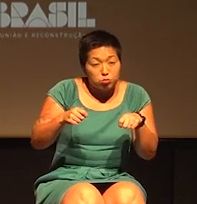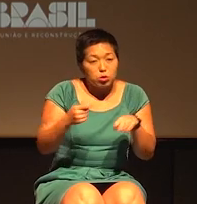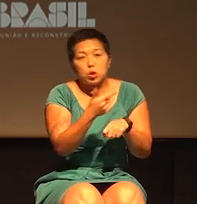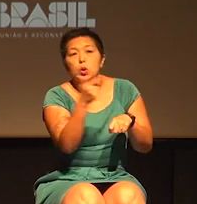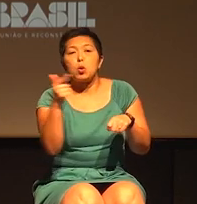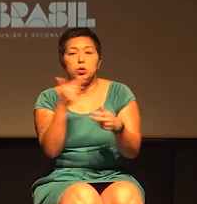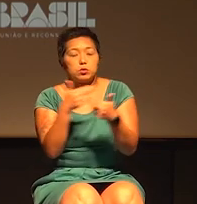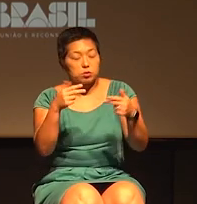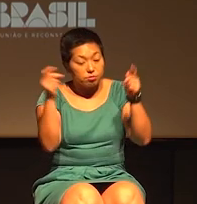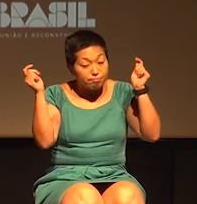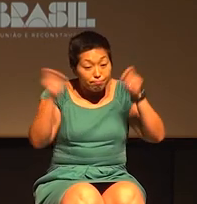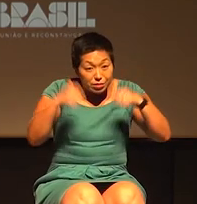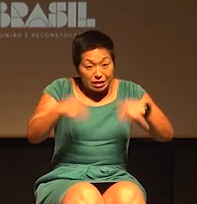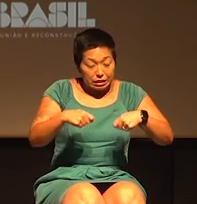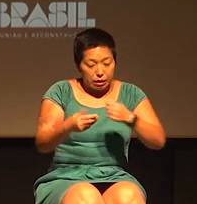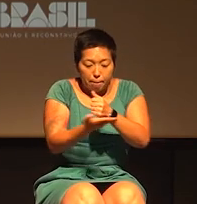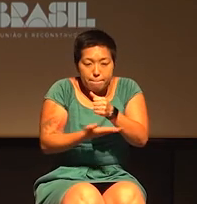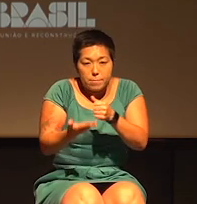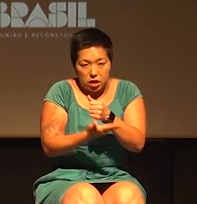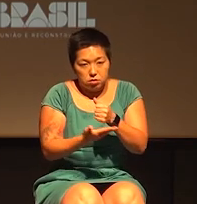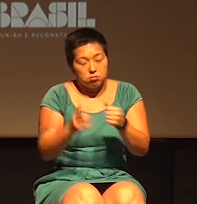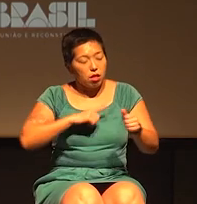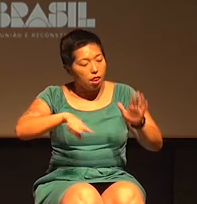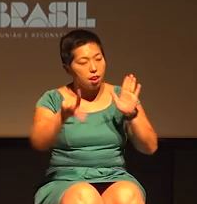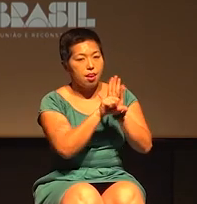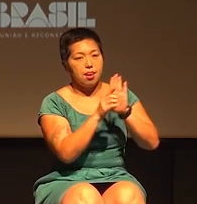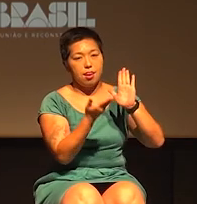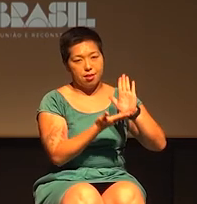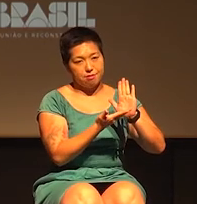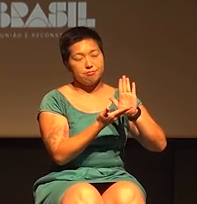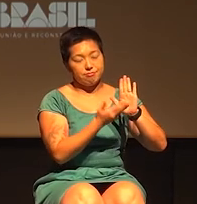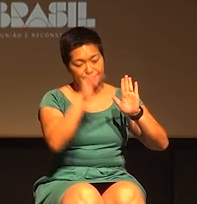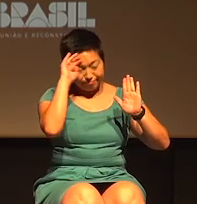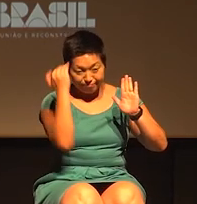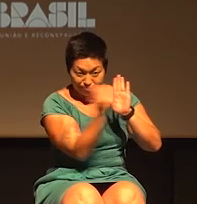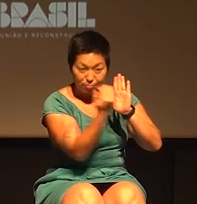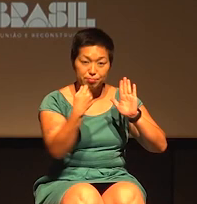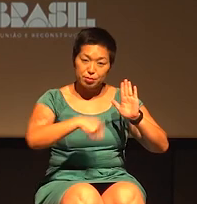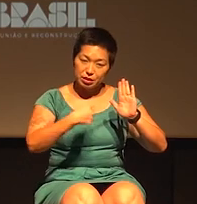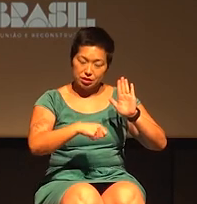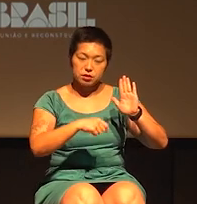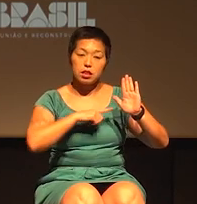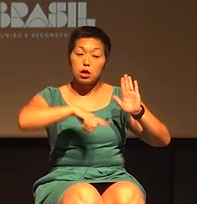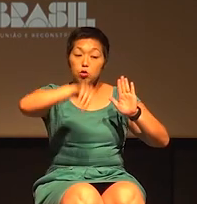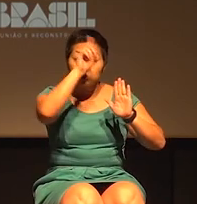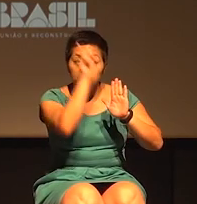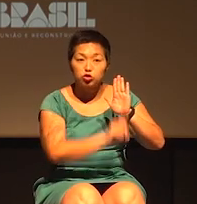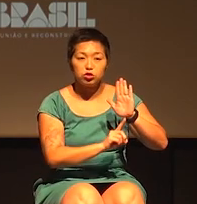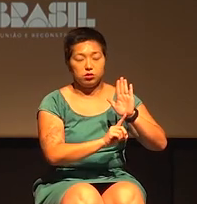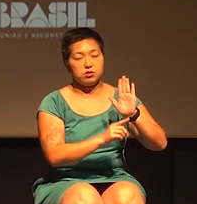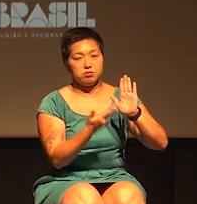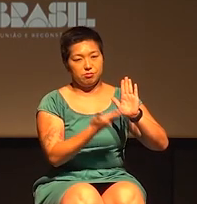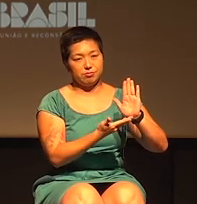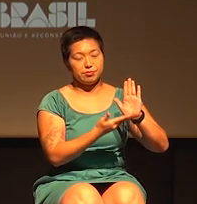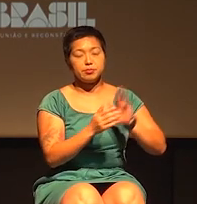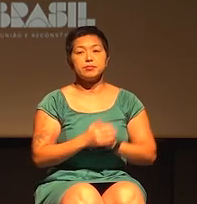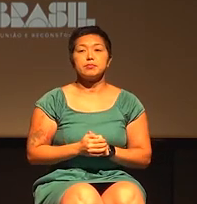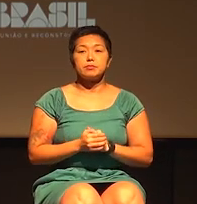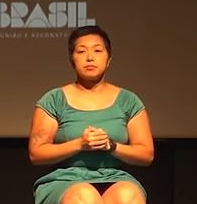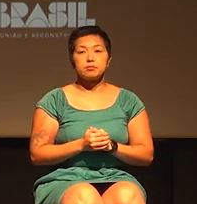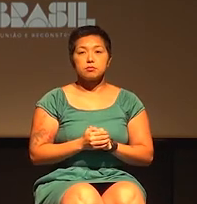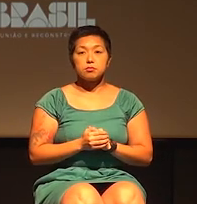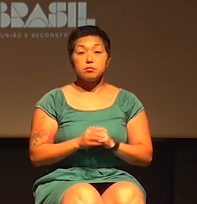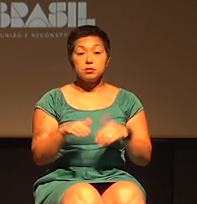né então a gente tem isso na lei né a gente tem a o direito então assim eu